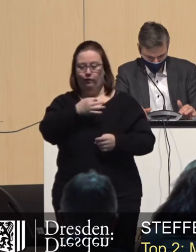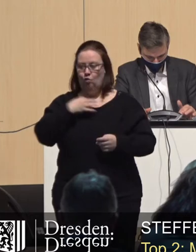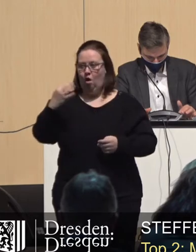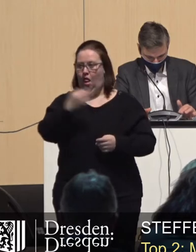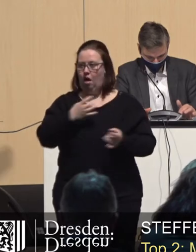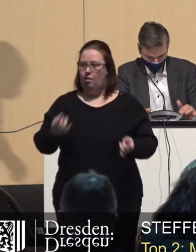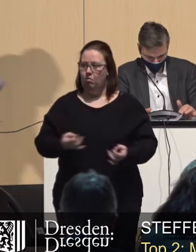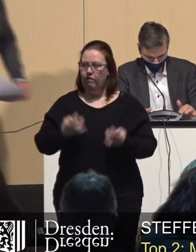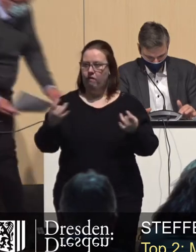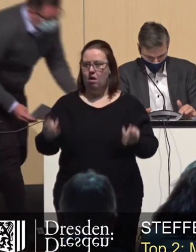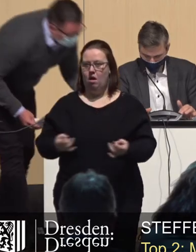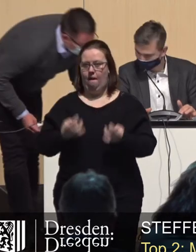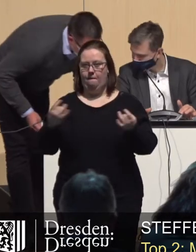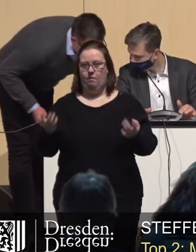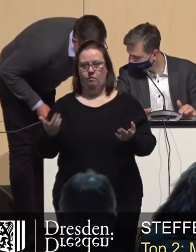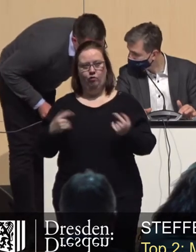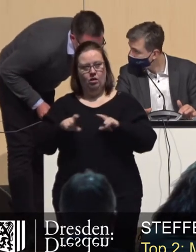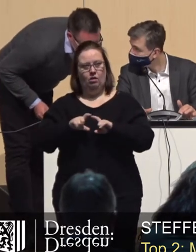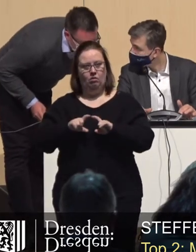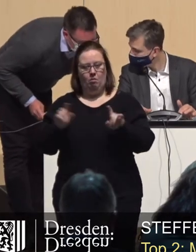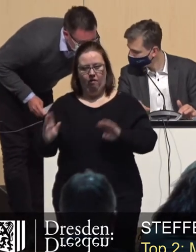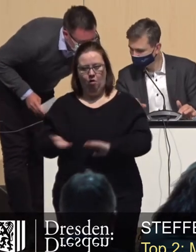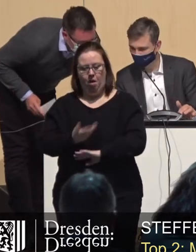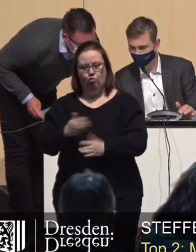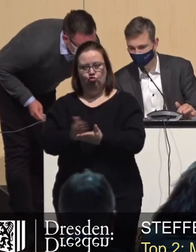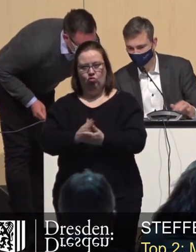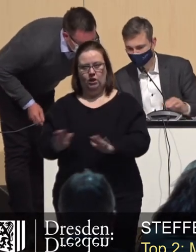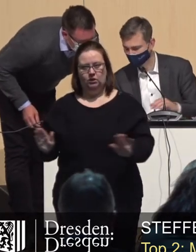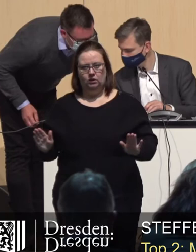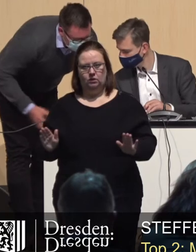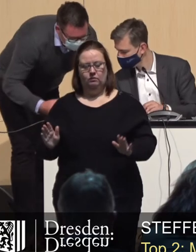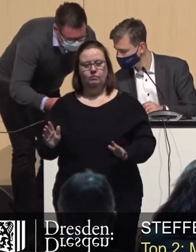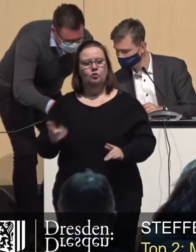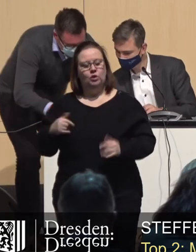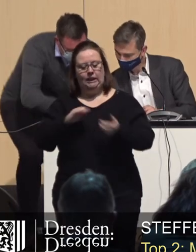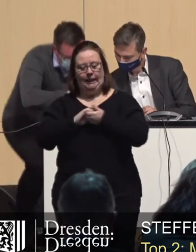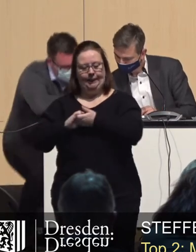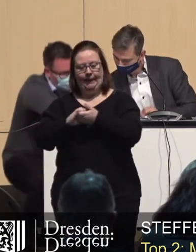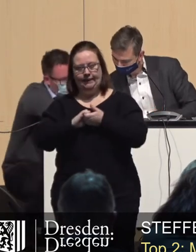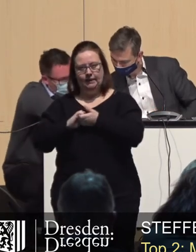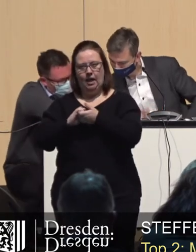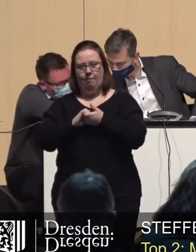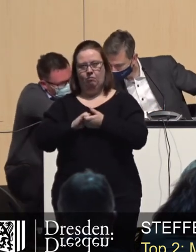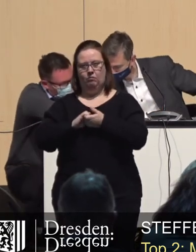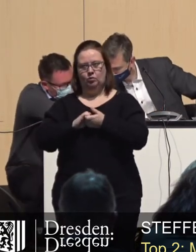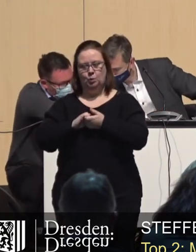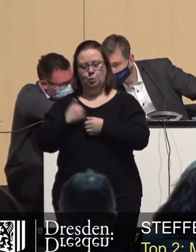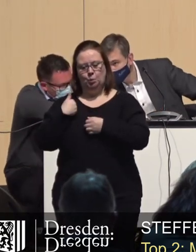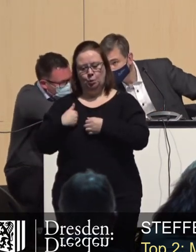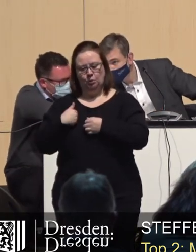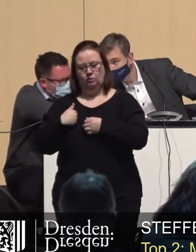sehr bequem, das Thema wäre vom Tisch, es wäre entschieden, sondern wir haben gemeinsam den anstrengenden,